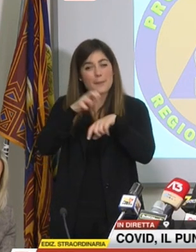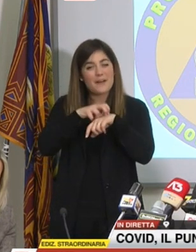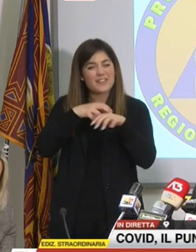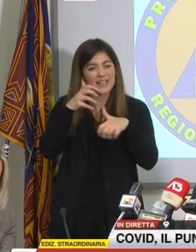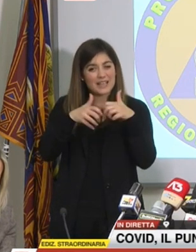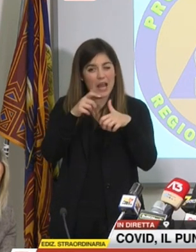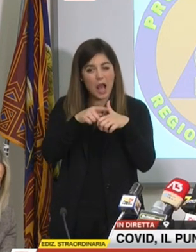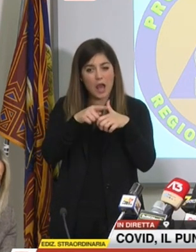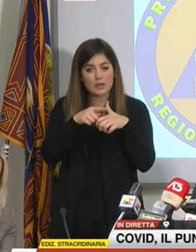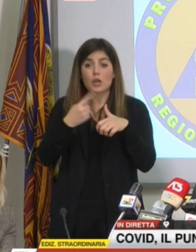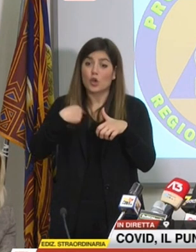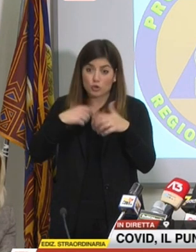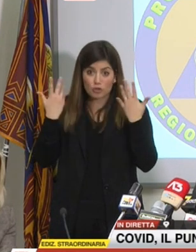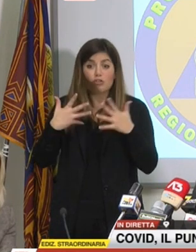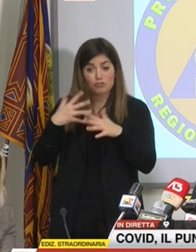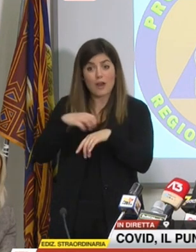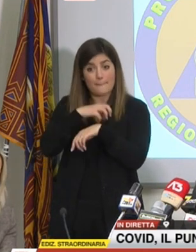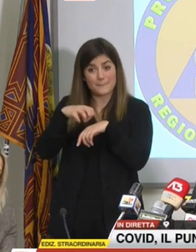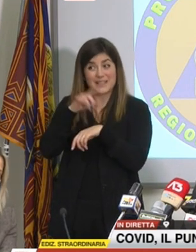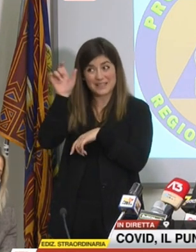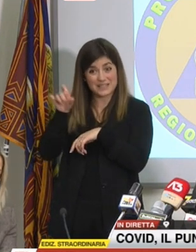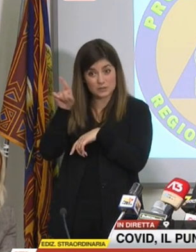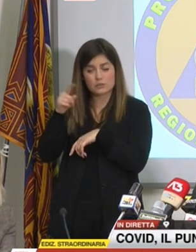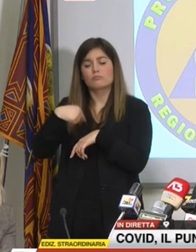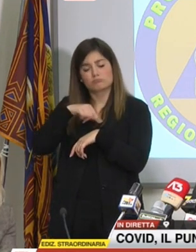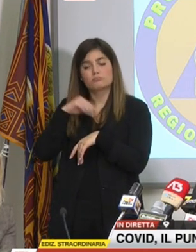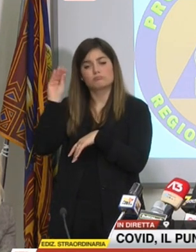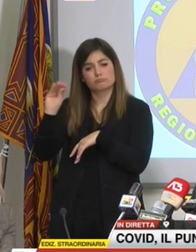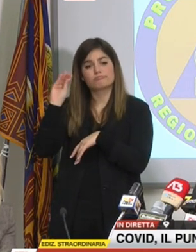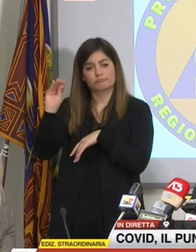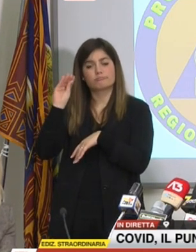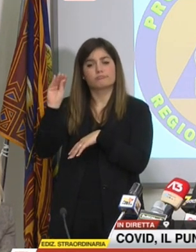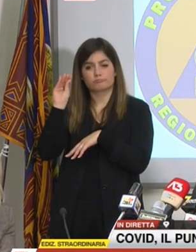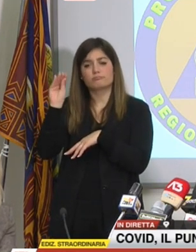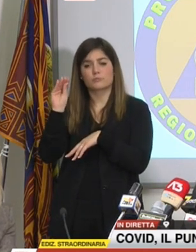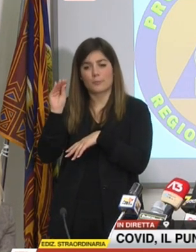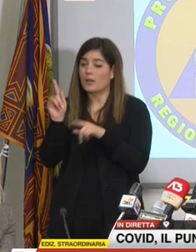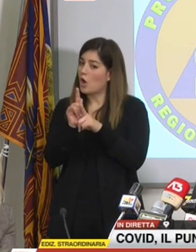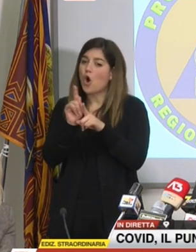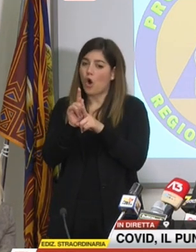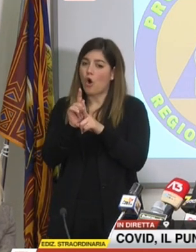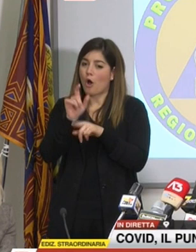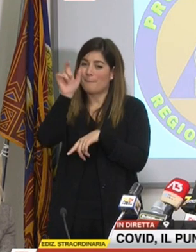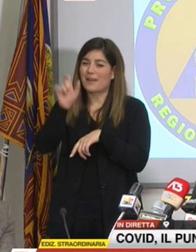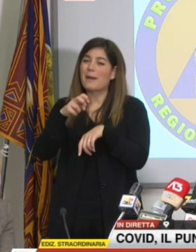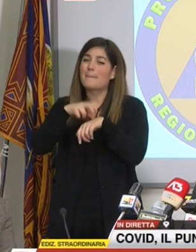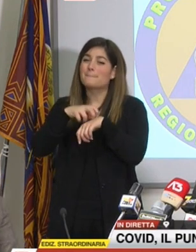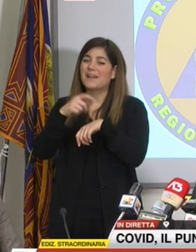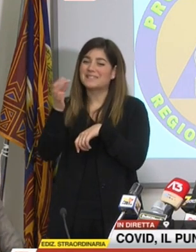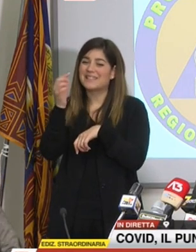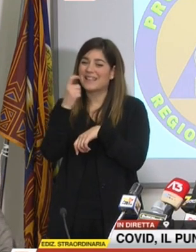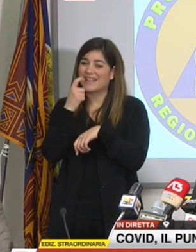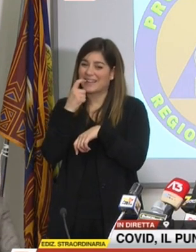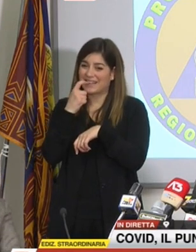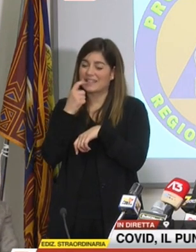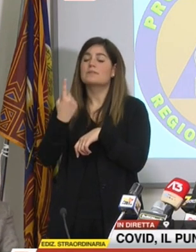c'era... Abbiamo fatto domanda al ministro. Ecco. Come per i dentisti, gli odontoiatri, sì. E stiamo